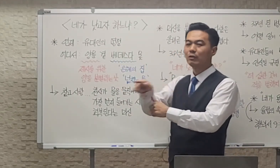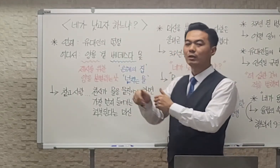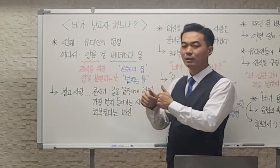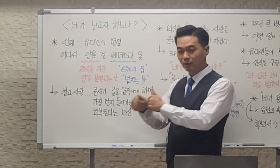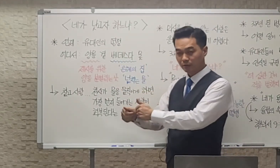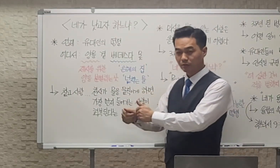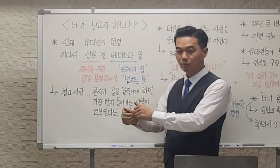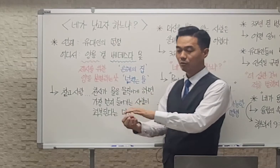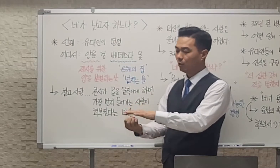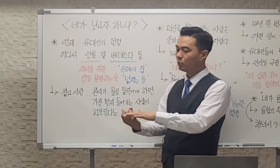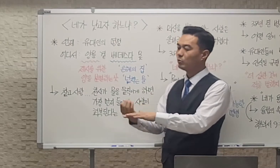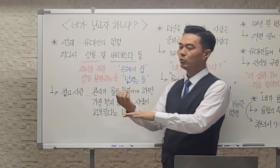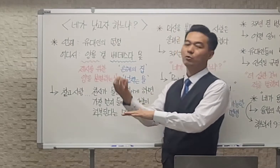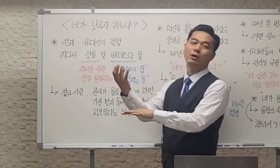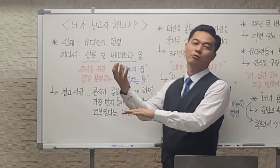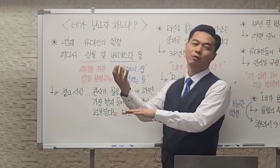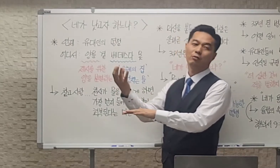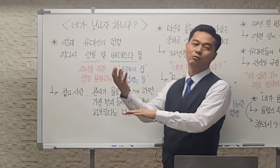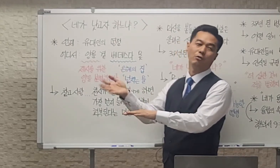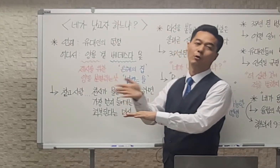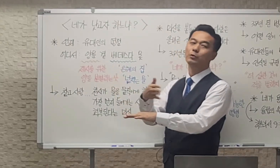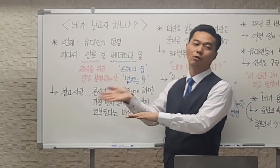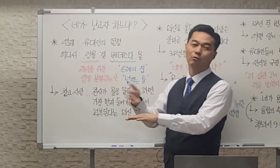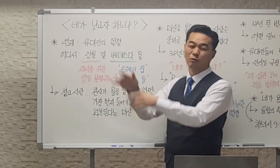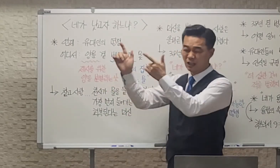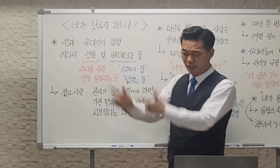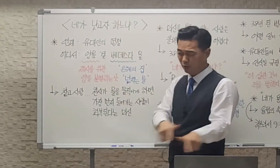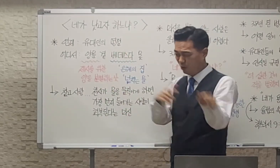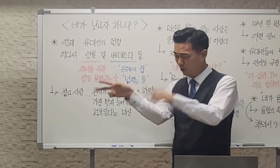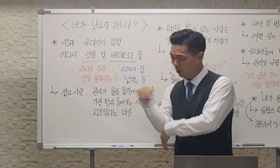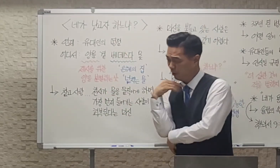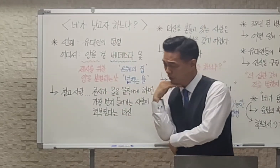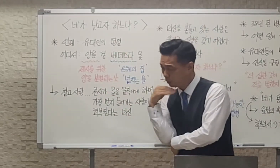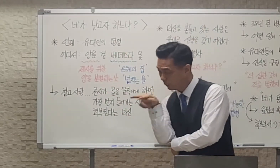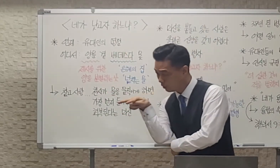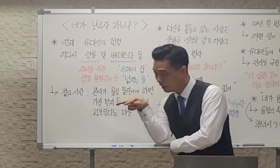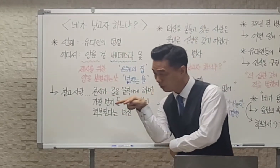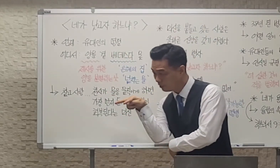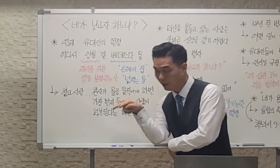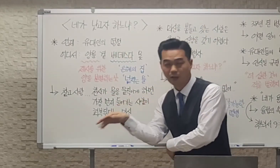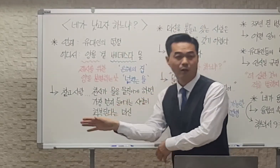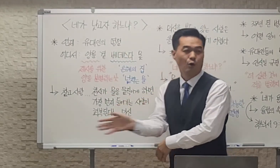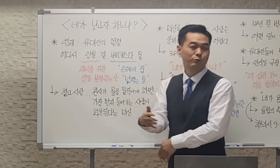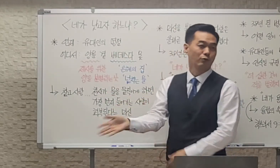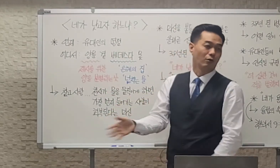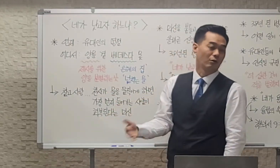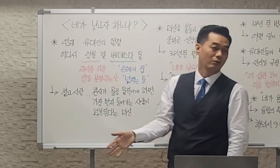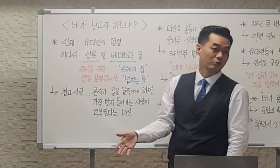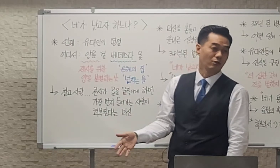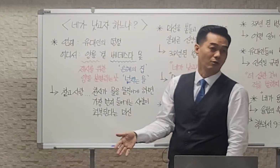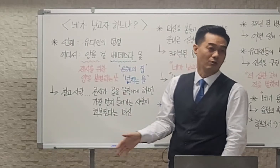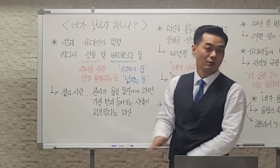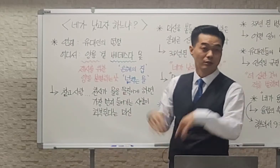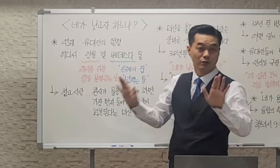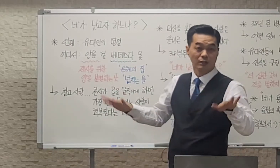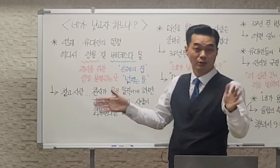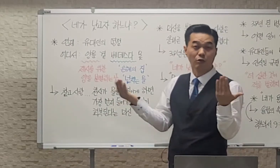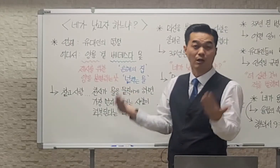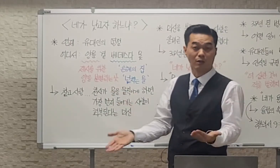상황에 따라서 보글보글 올라오기도 하고 없기도 하고 하루 종일 못 빼고 기다리는데 없어. 그죠? 천사가 휴가 간